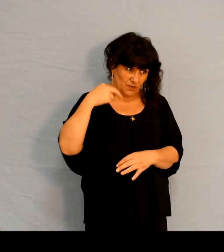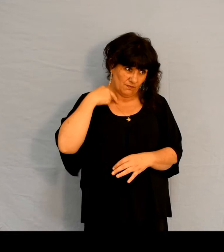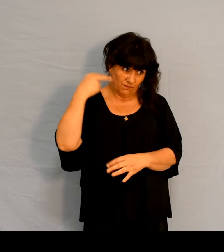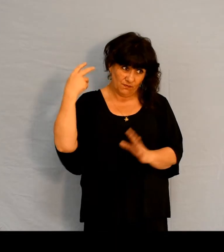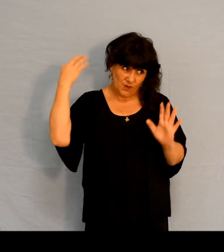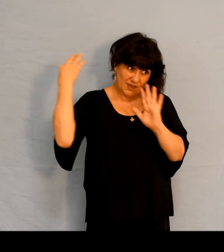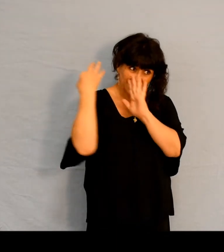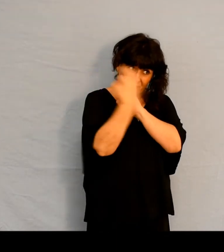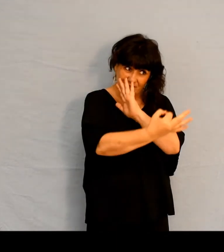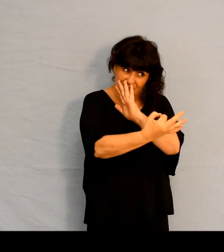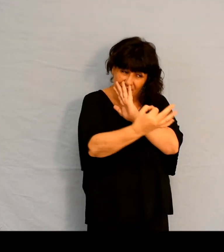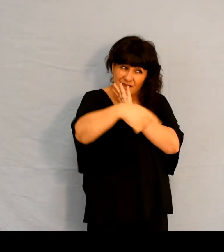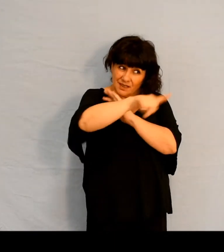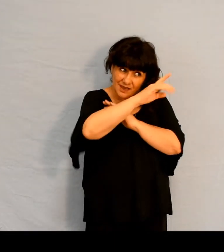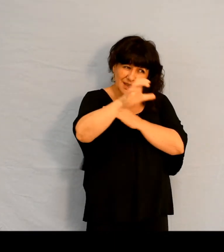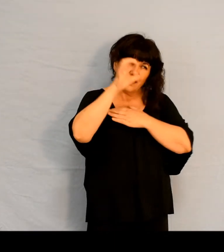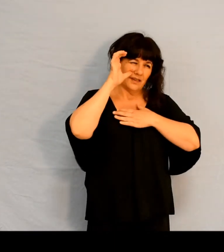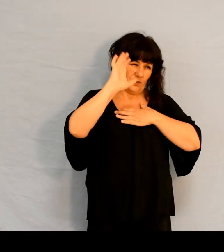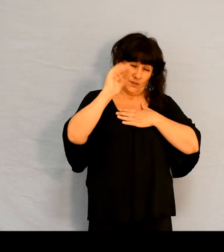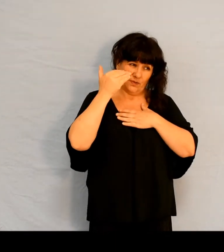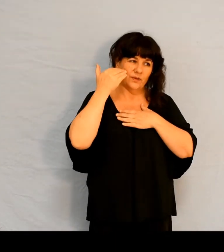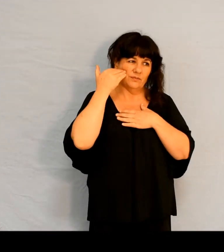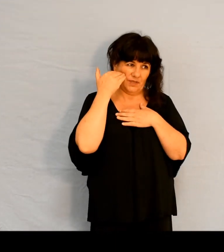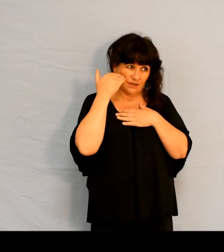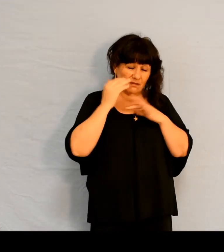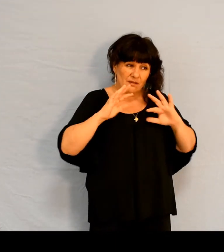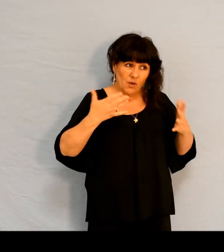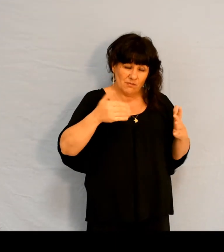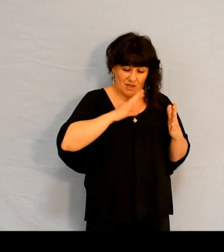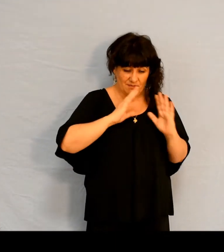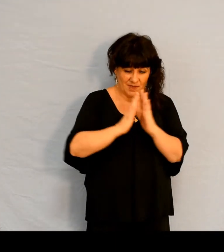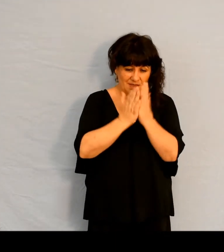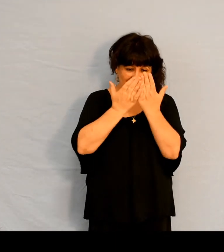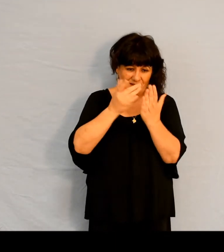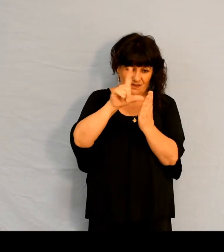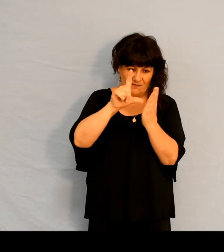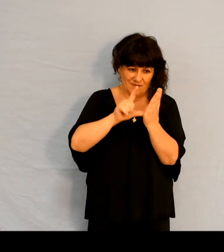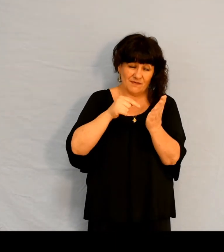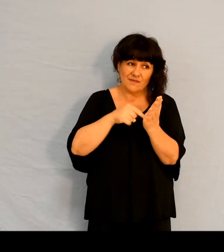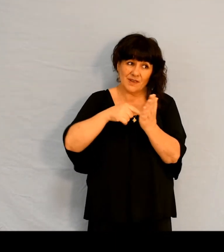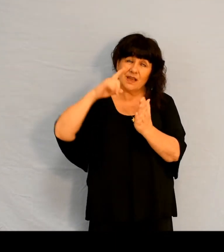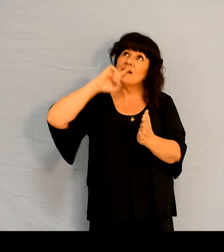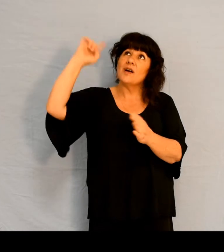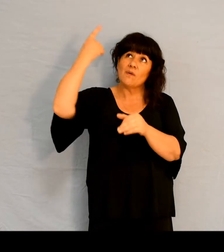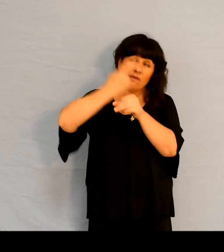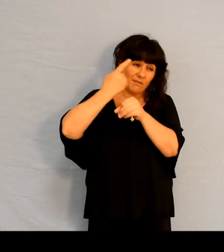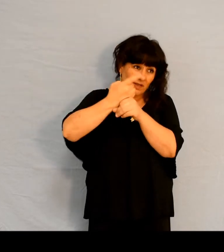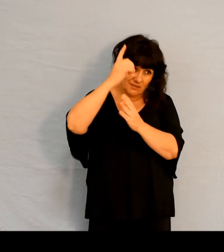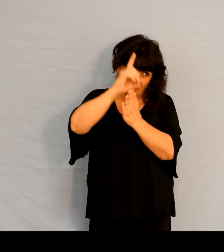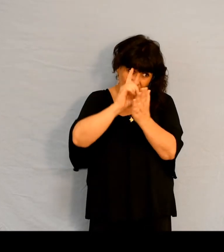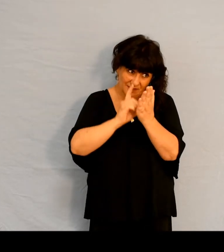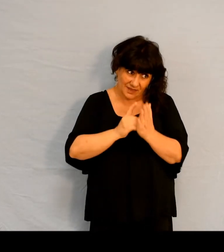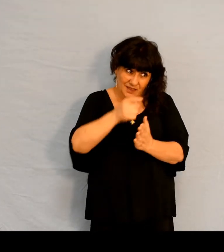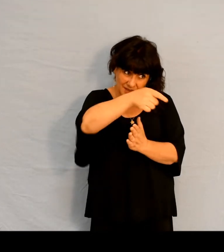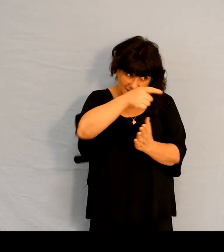ses décrets inscrits dans ce livre de la loi. Et reviens au Seigneur ton Dieu de tout ton